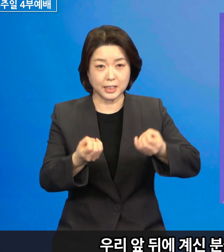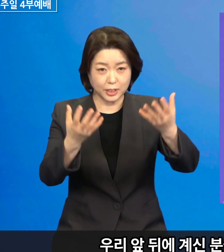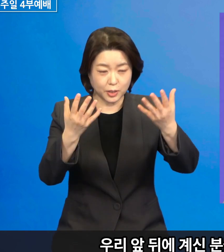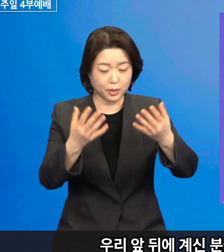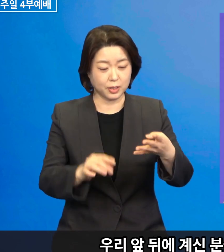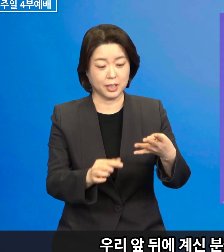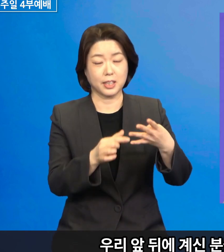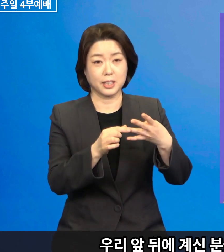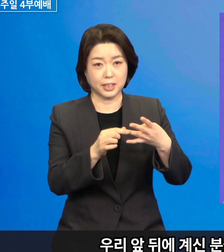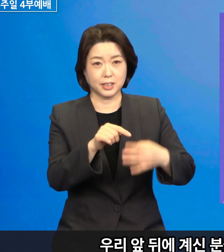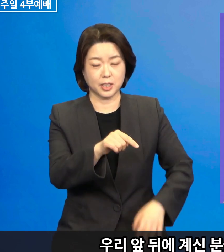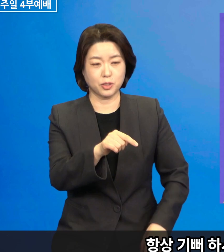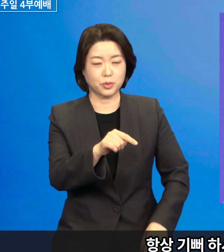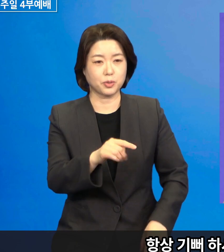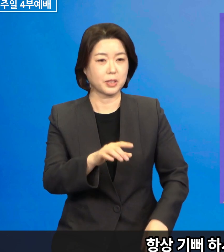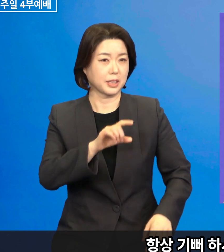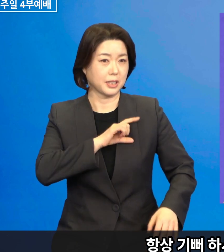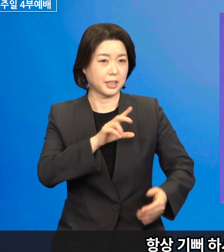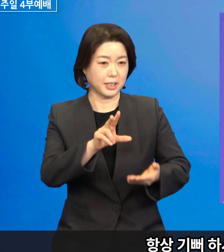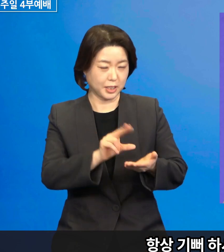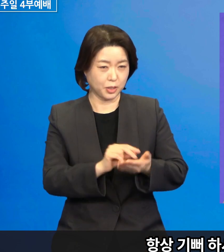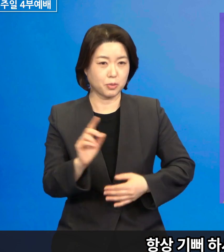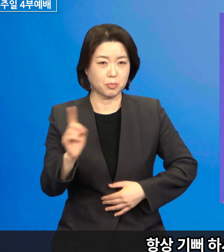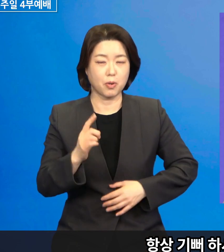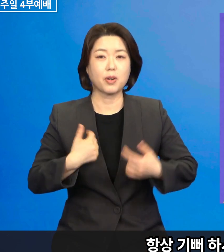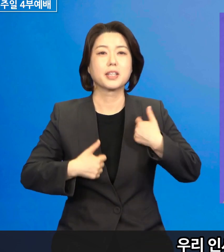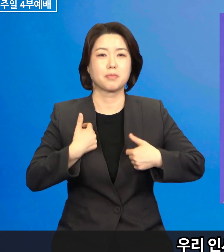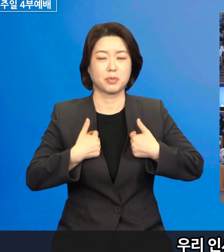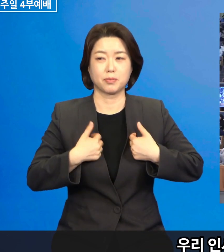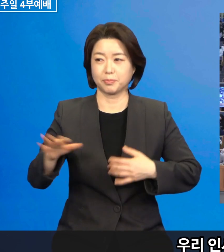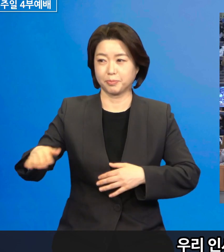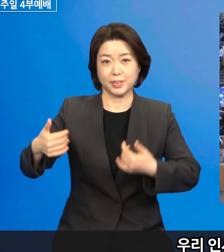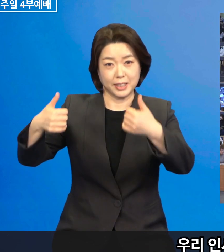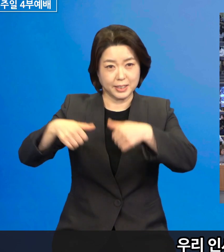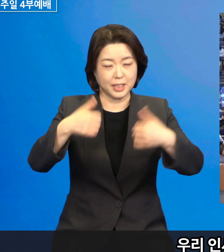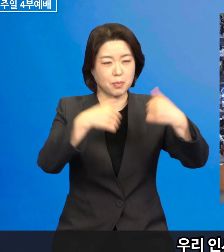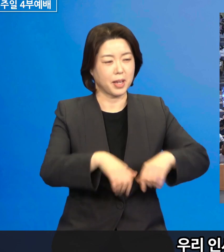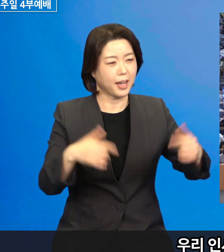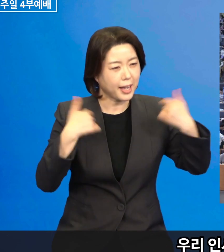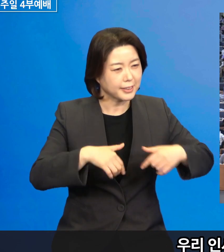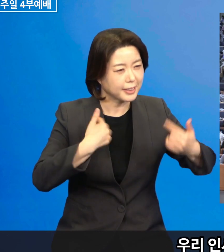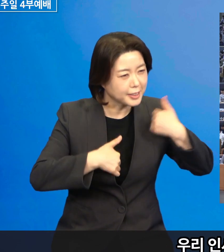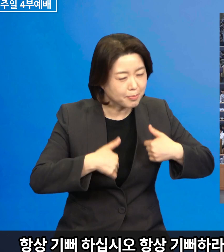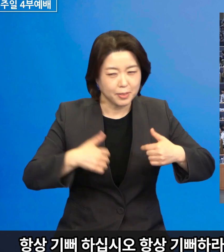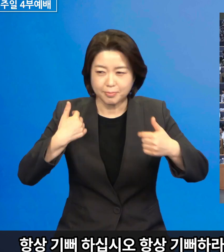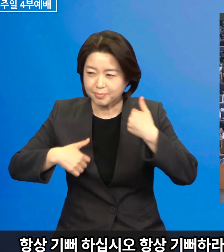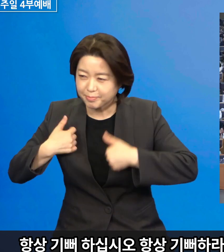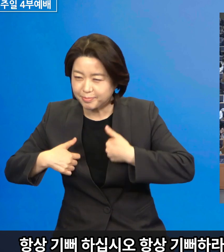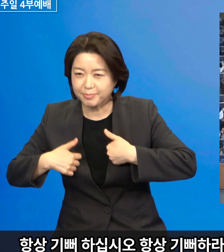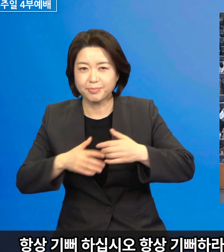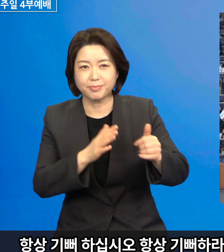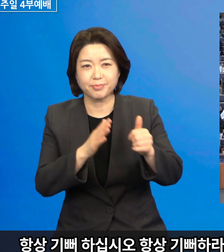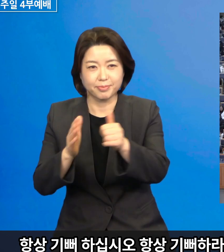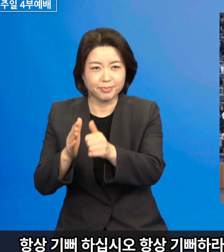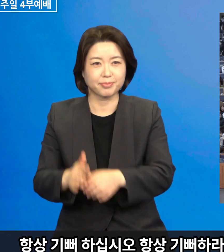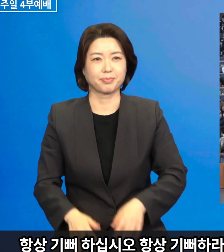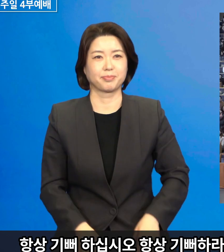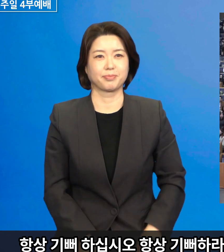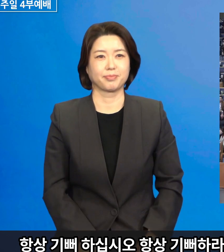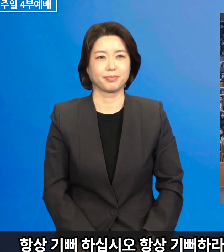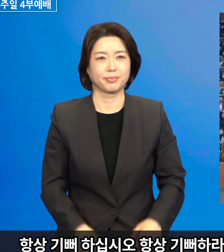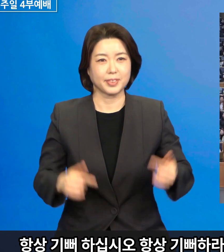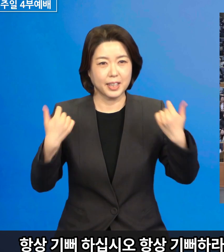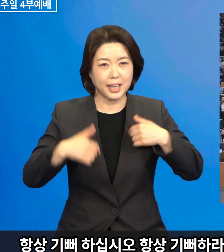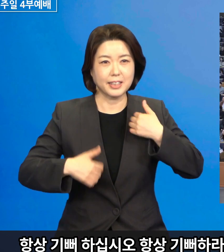앞뒤에 계신 분들에게 이렇게 인사하겠습니다. 항상 기뻐하시길 축복합니다. 우리 인사하겠습니다. 네, 항상 기뻐하십시오.